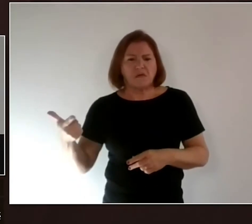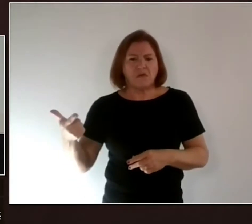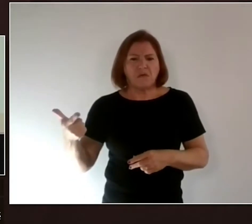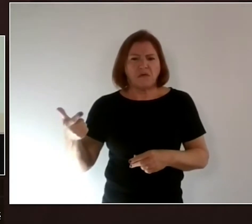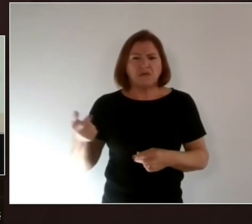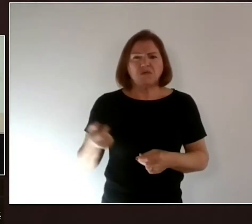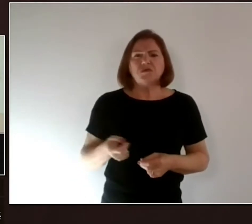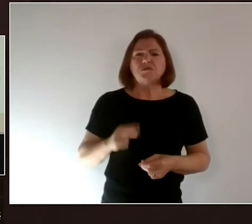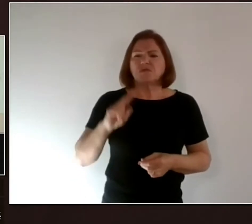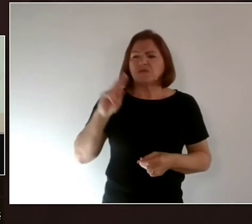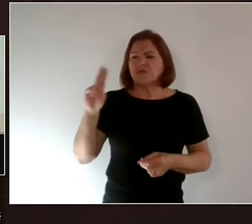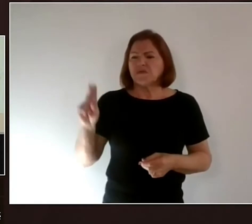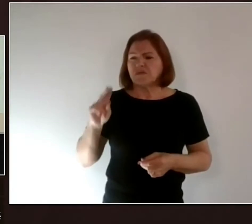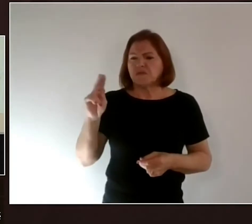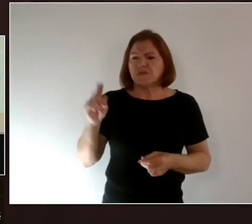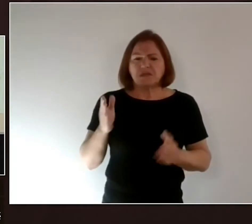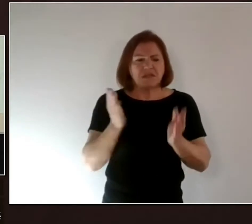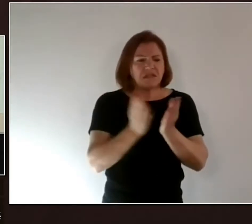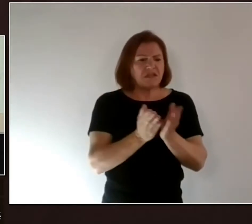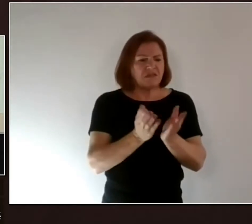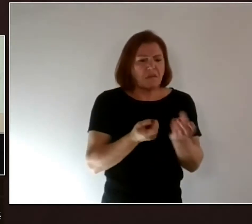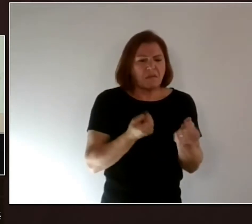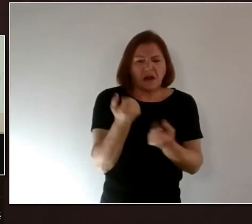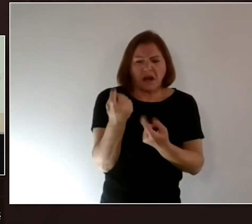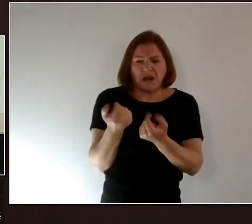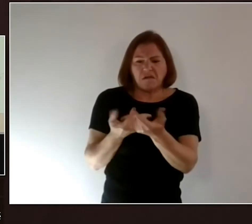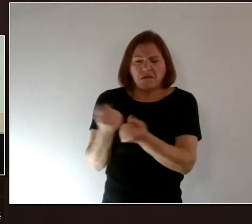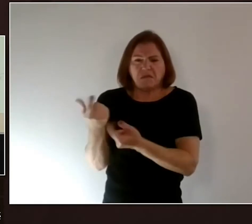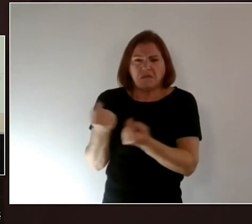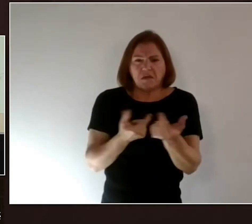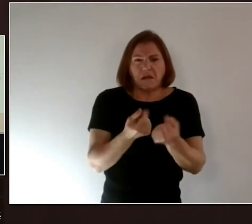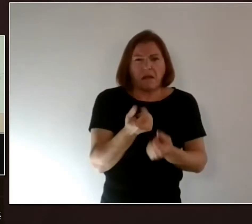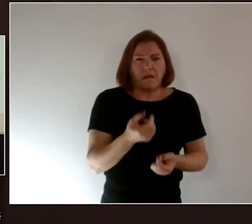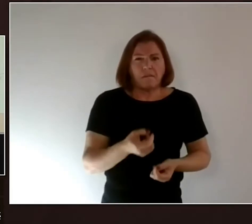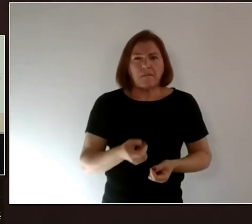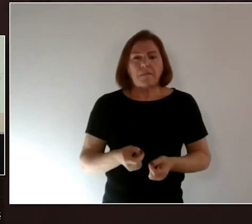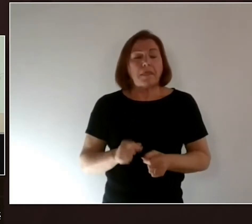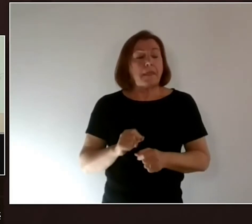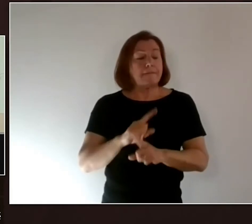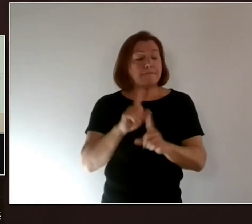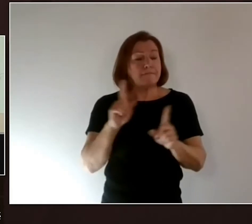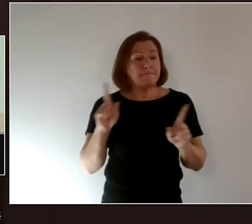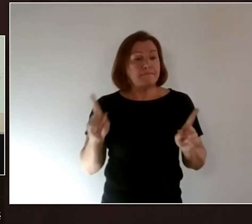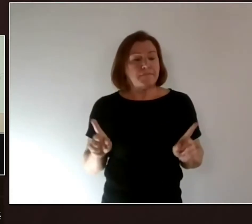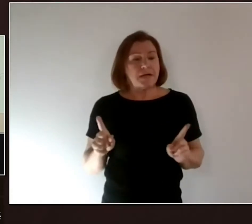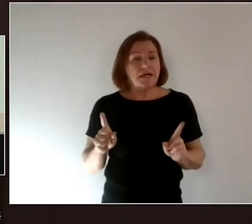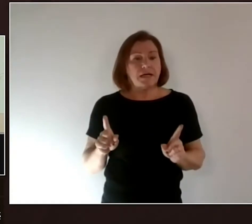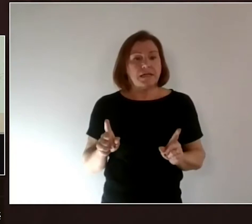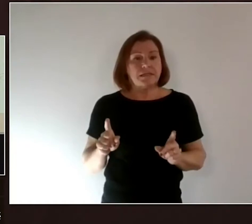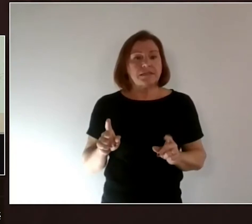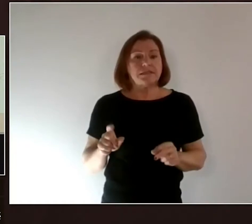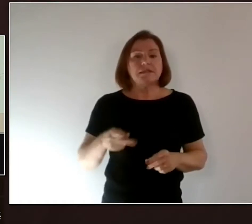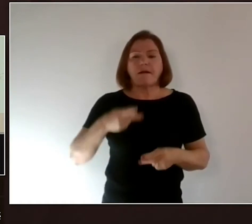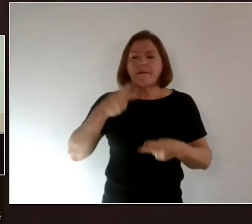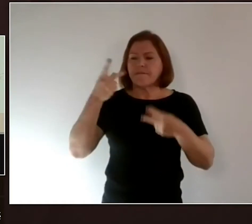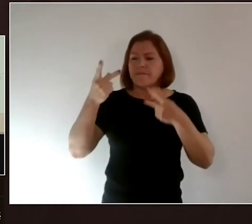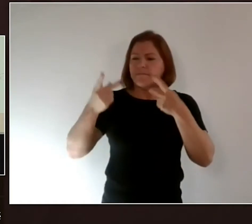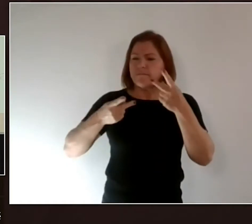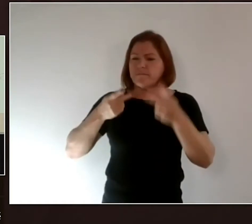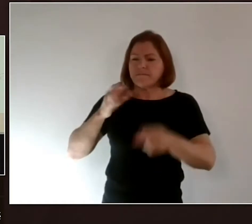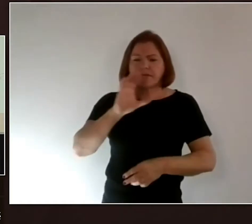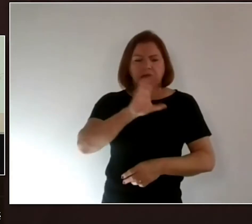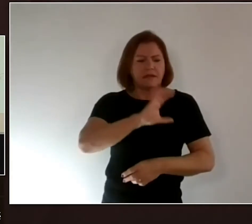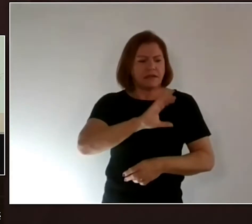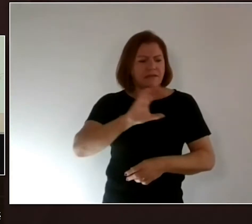mercadejando a palavra de Deus. Antes, em Cristo é que falamos na presença